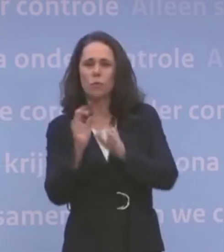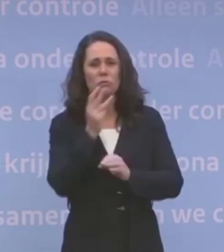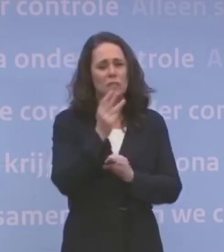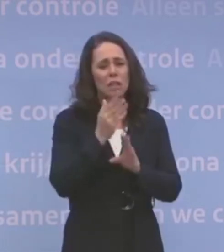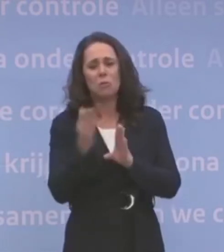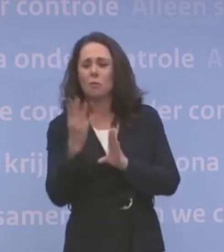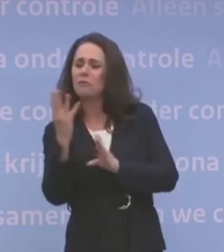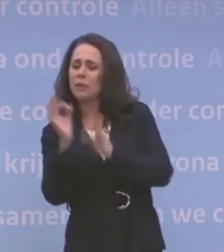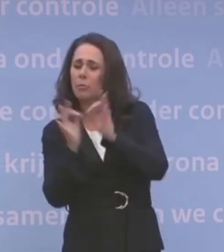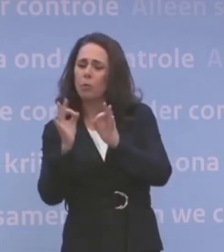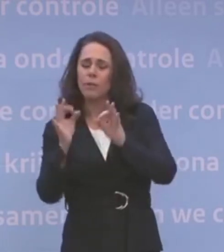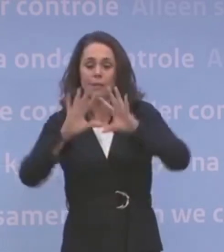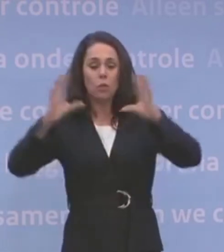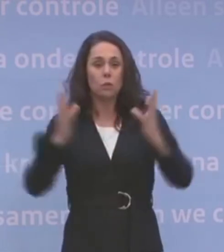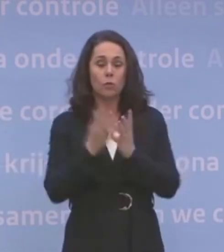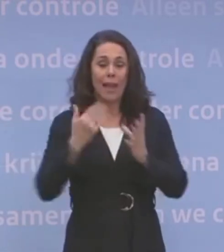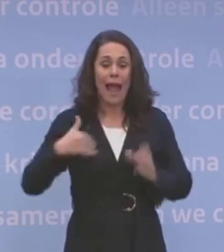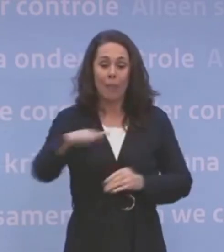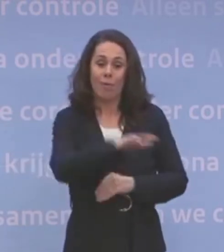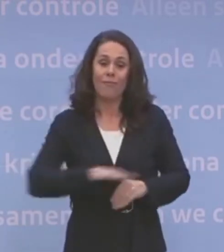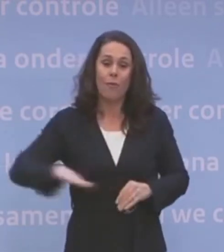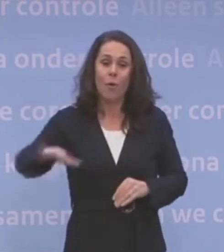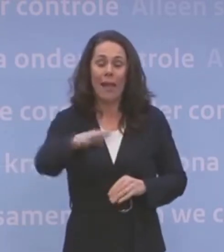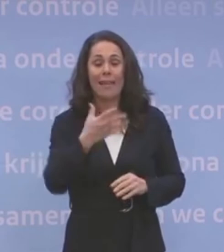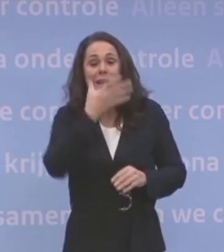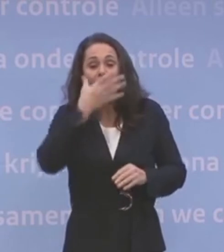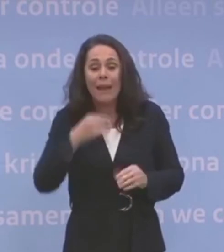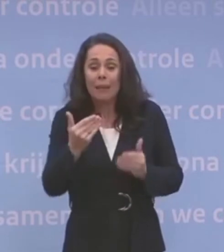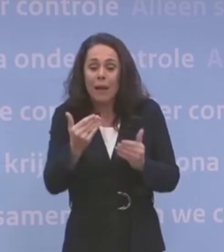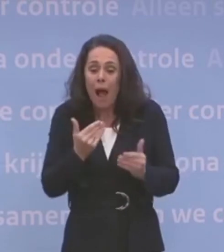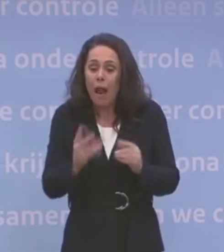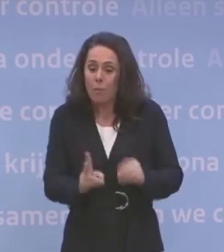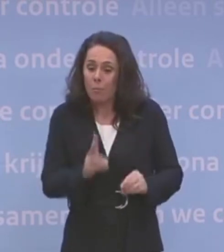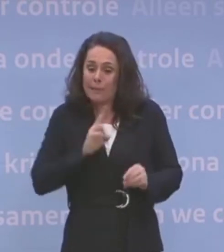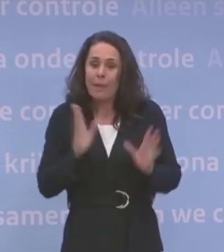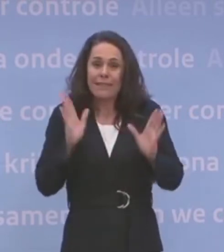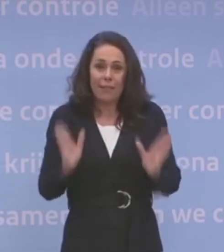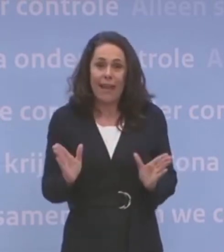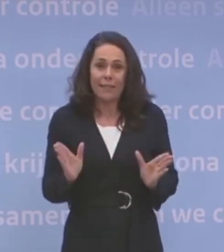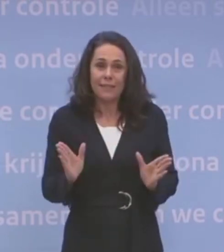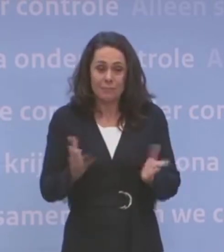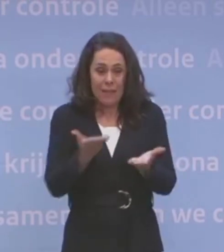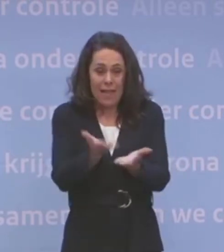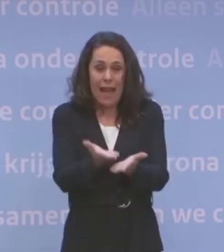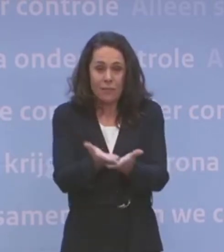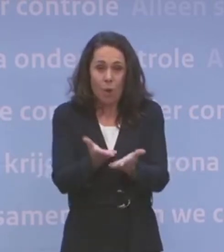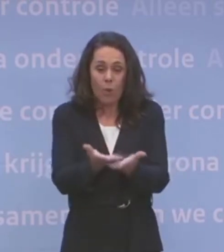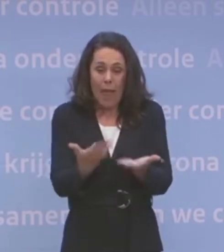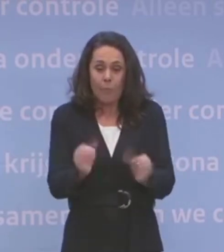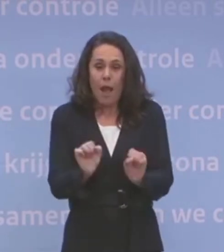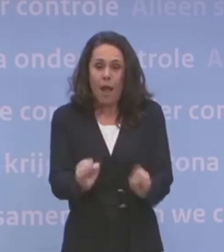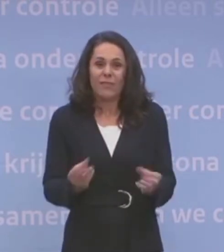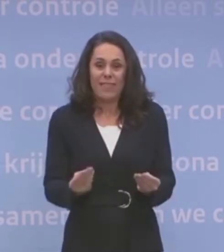3 en 4% van de totale bevolking blijkbaar al in aanraking is geweest met het virus, want dat konden we aantonen door het feit dat ze